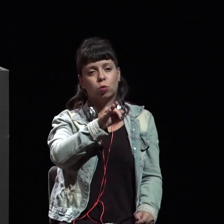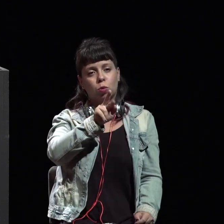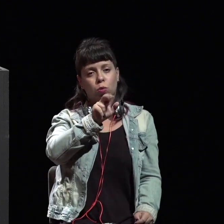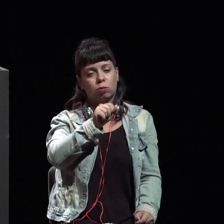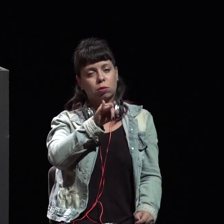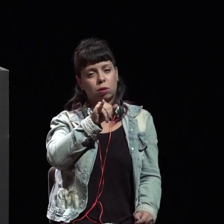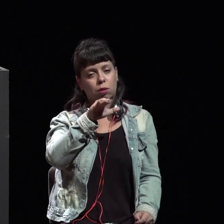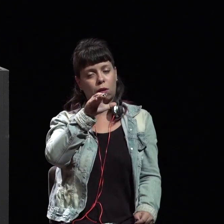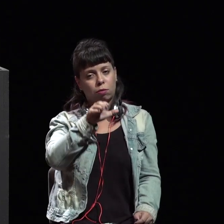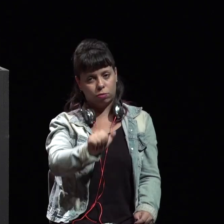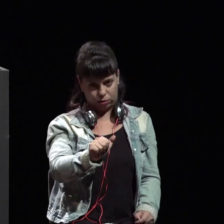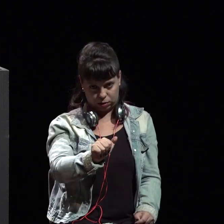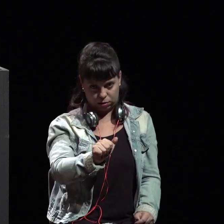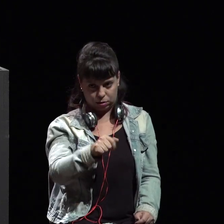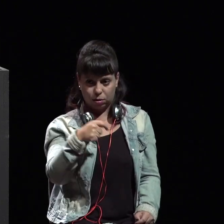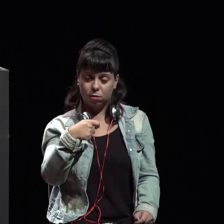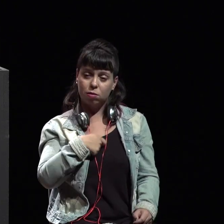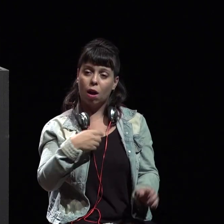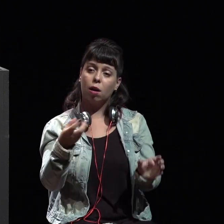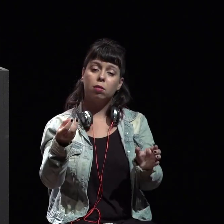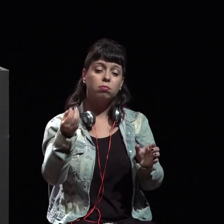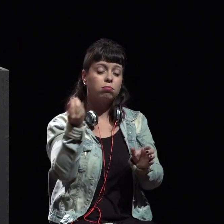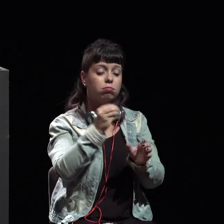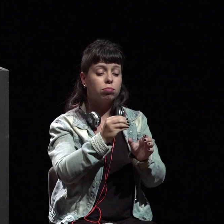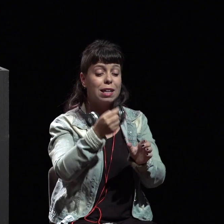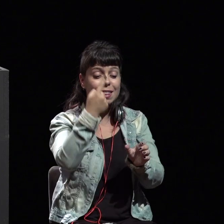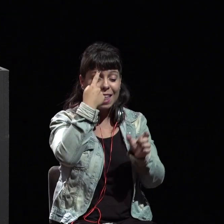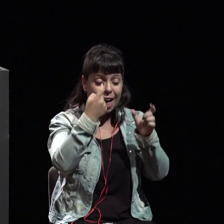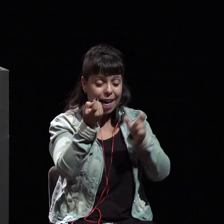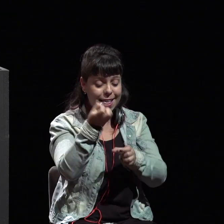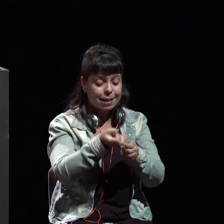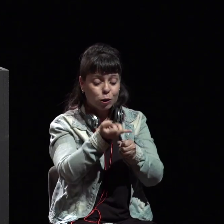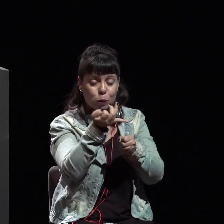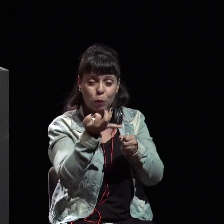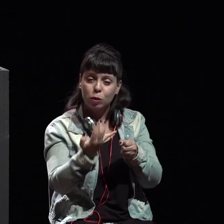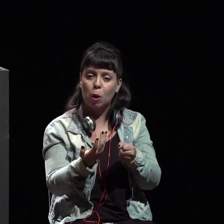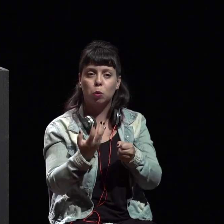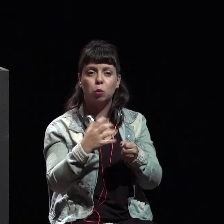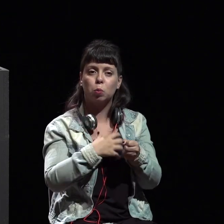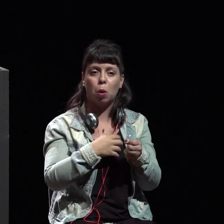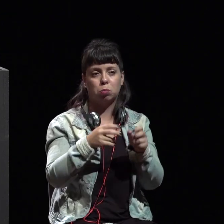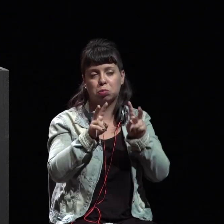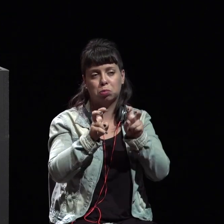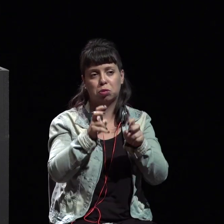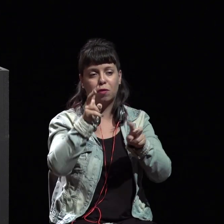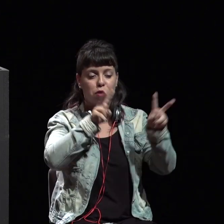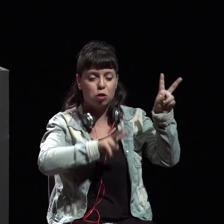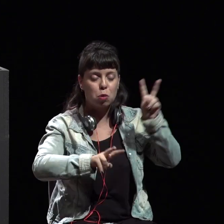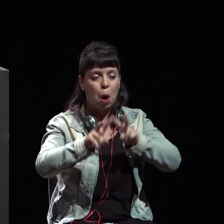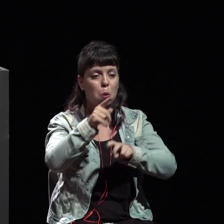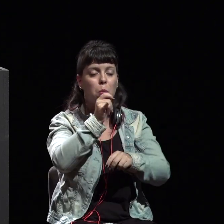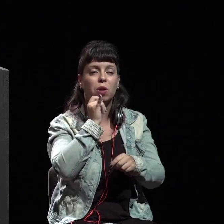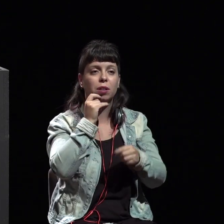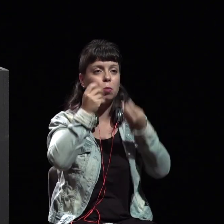exigências derivadas dos modos de existência em questão, né, ou do regime visual ou estético dos xamanismos